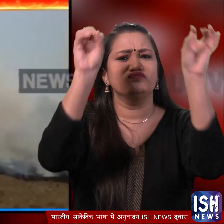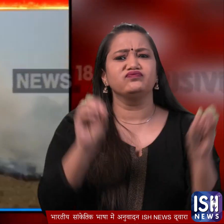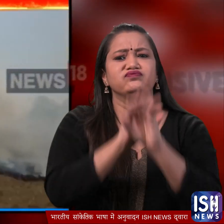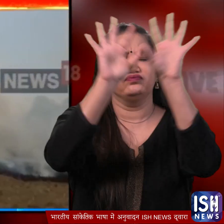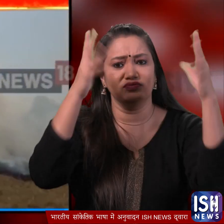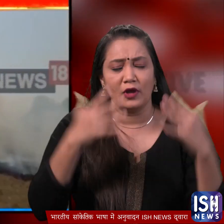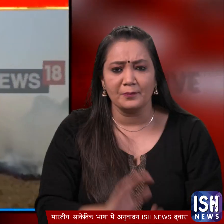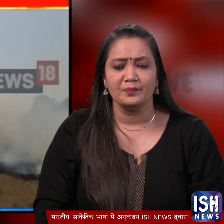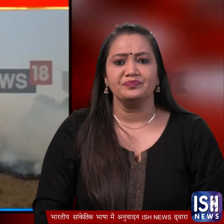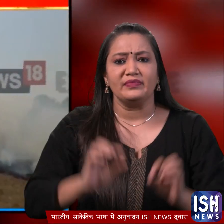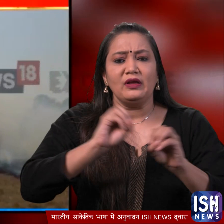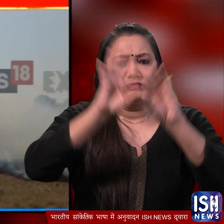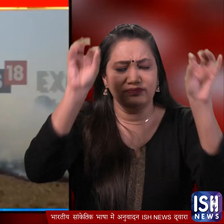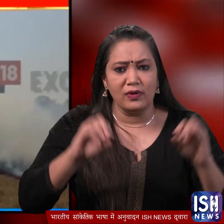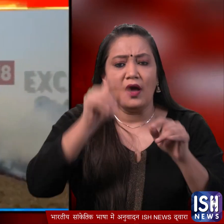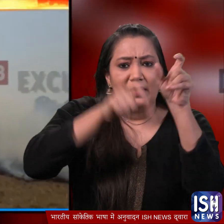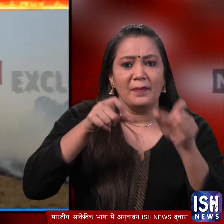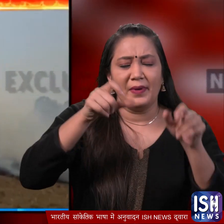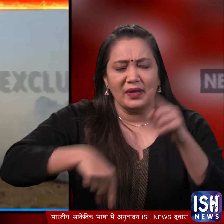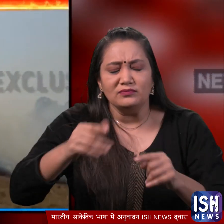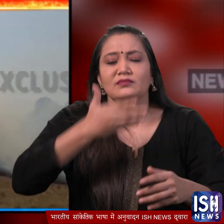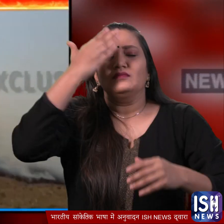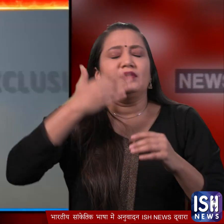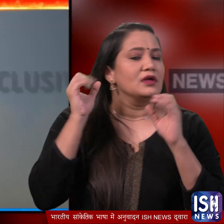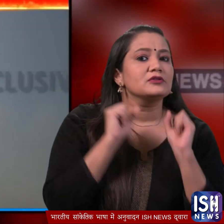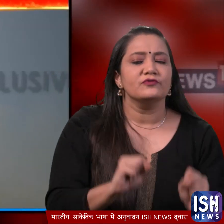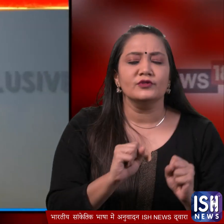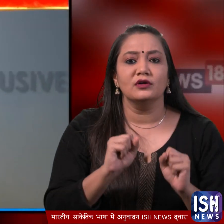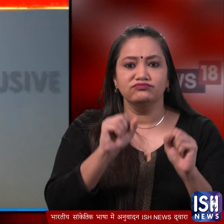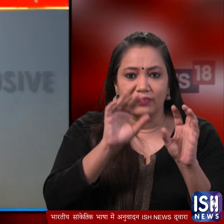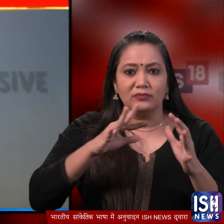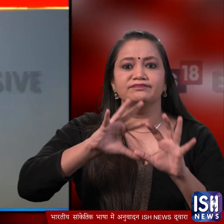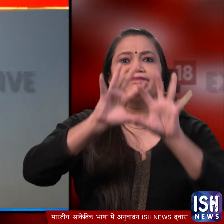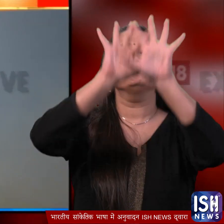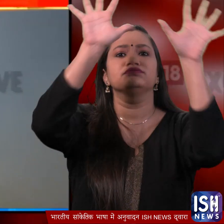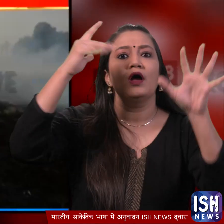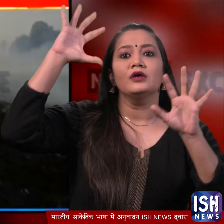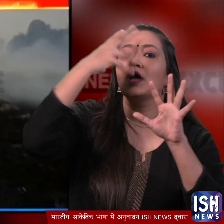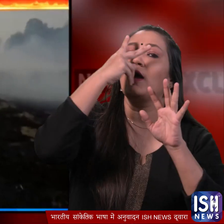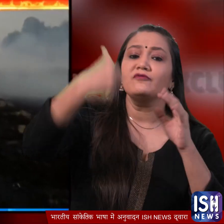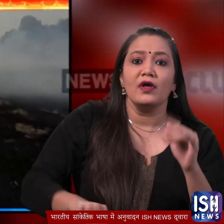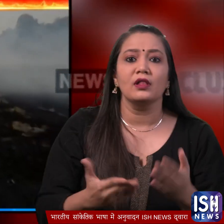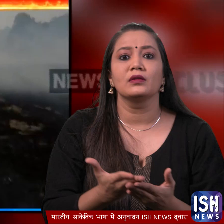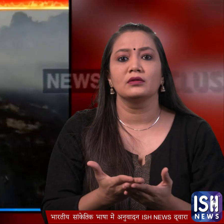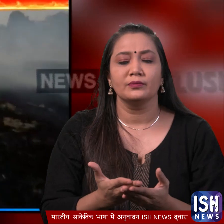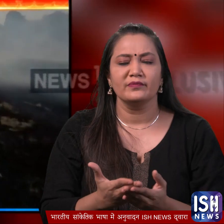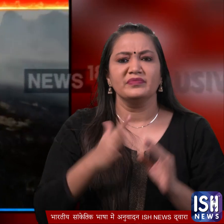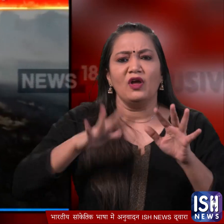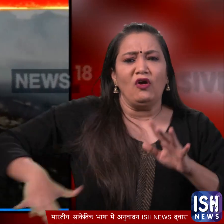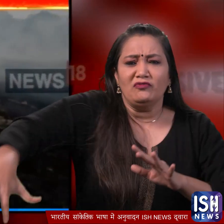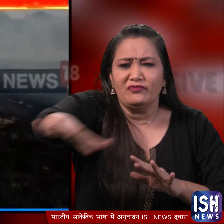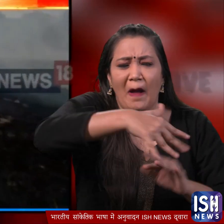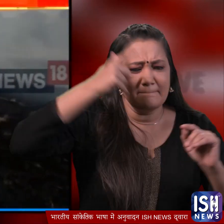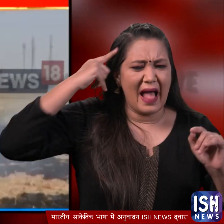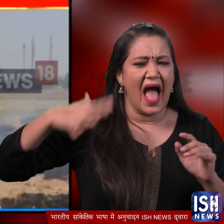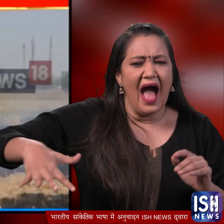दिखने लगा। धुआं भी ऐसा कि नीचे लोगों का सांस लेना मुश्किल कर दे और ऊपर सूरज तक को ढक दे। थोड़ी ही देर में पूरा खेत